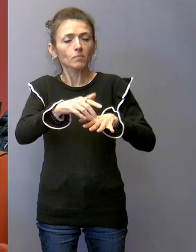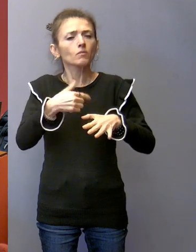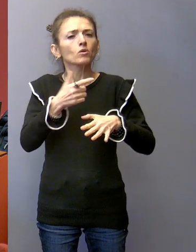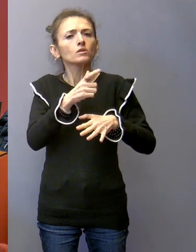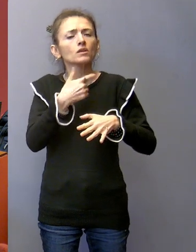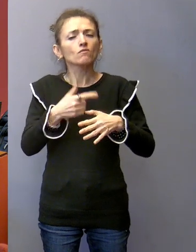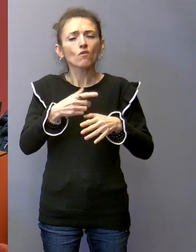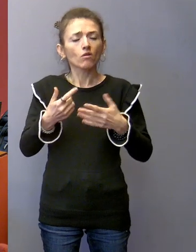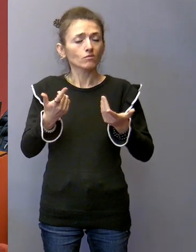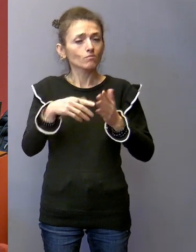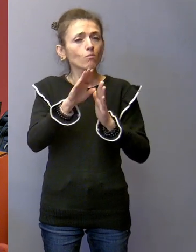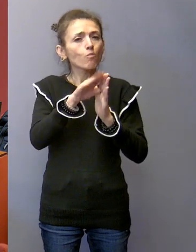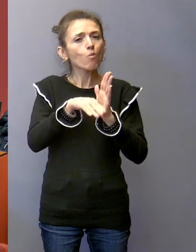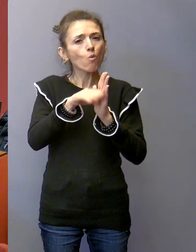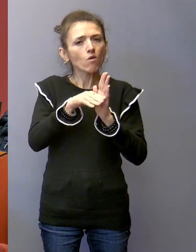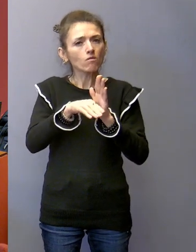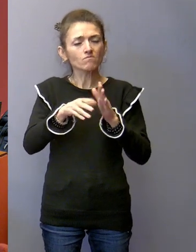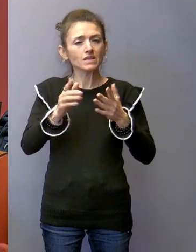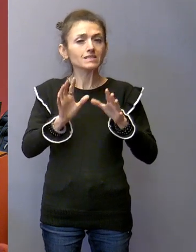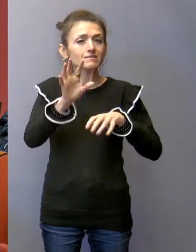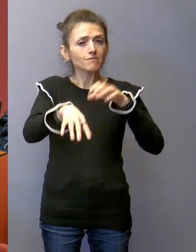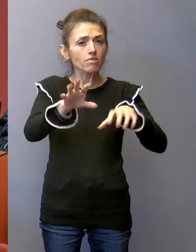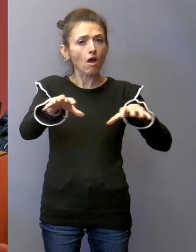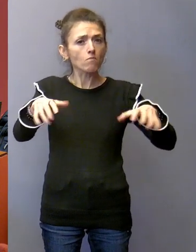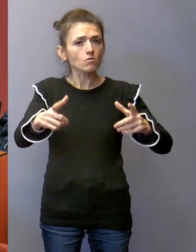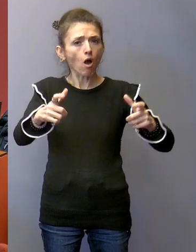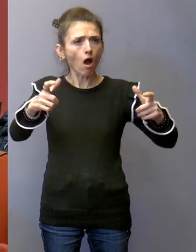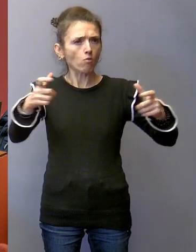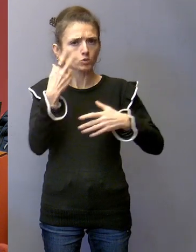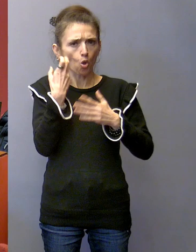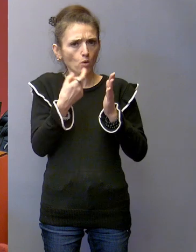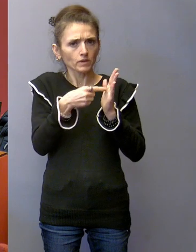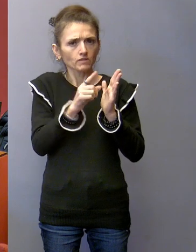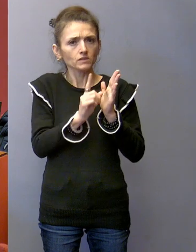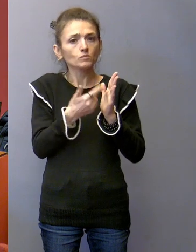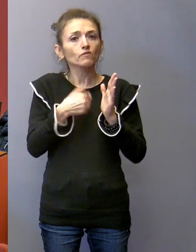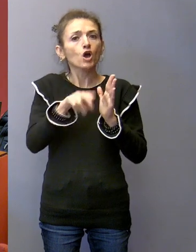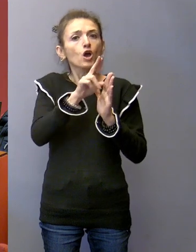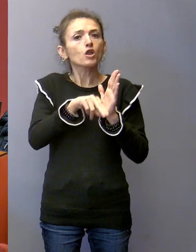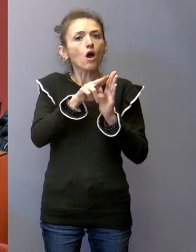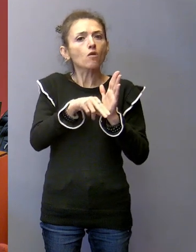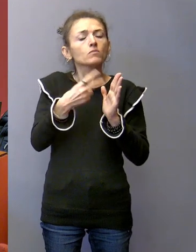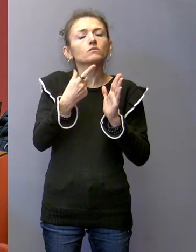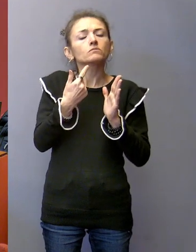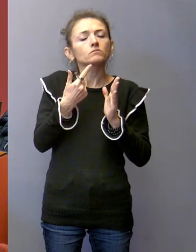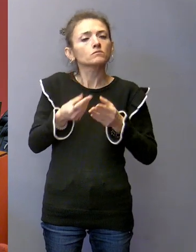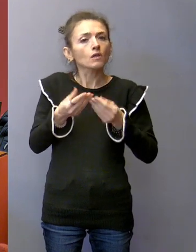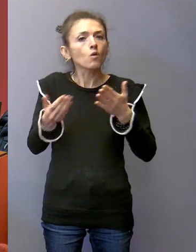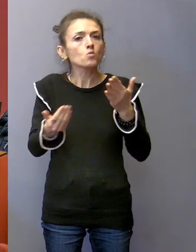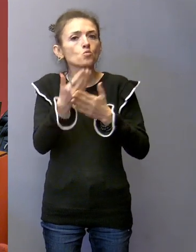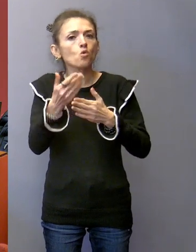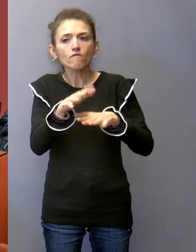peso insediativo del puk non subisce variazioni di fatto perché tutte le norme di nuova introduzione non prevedono la realizzazione di nuove superfici